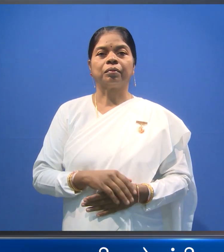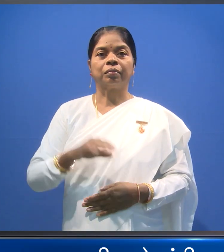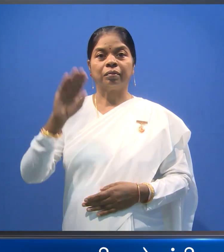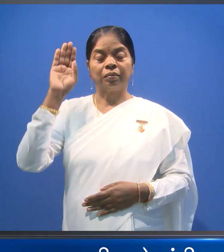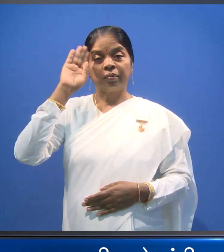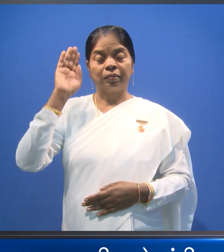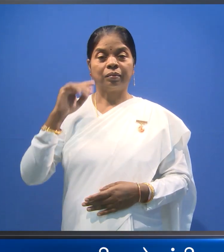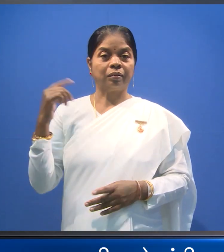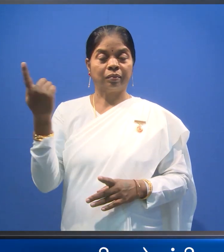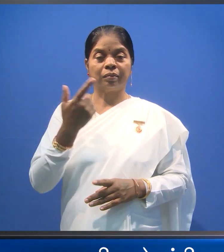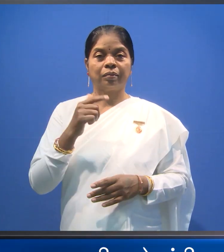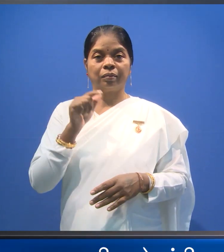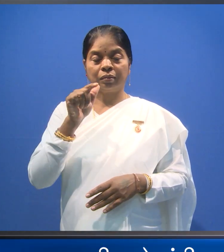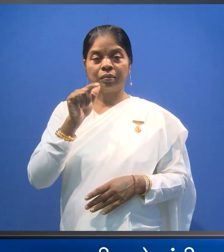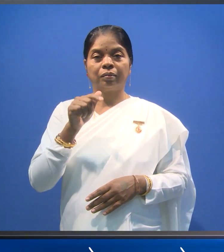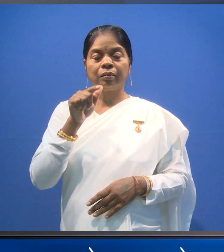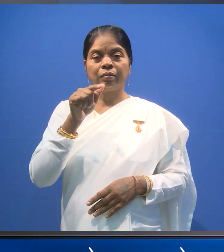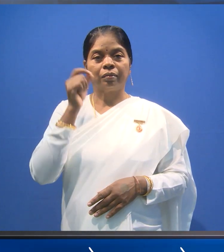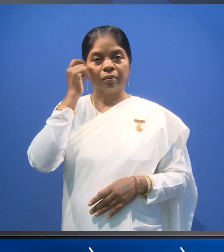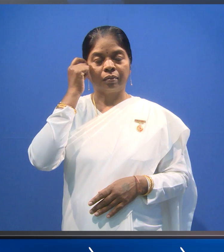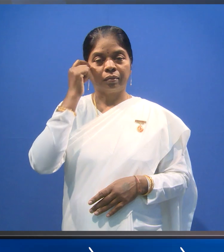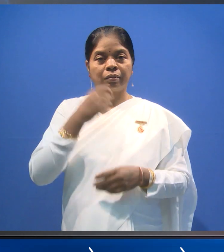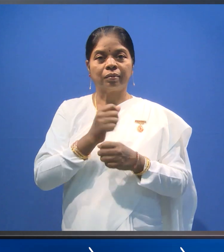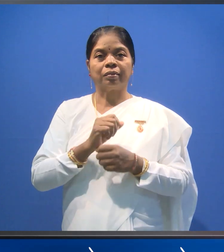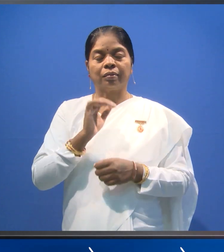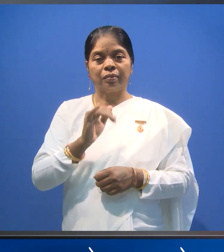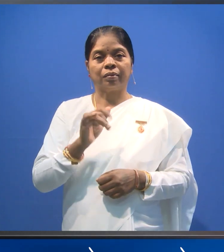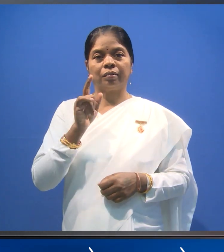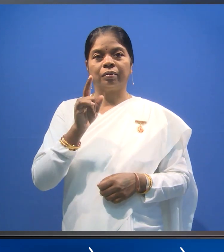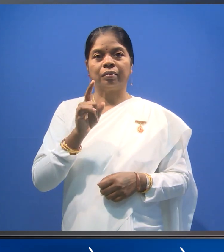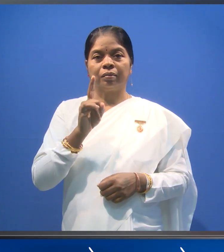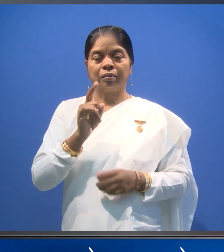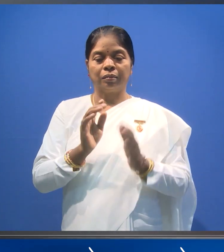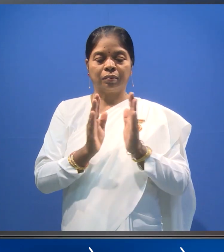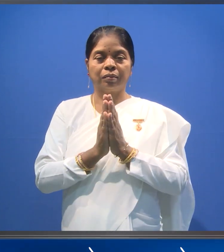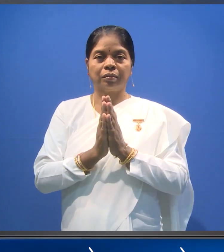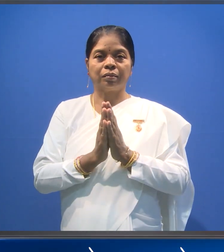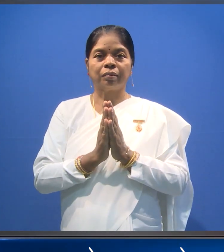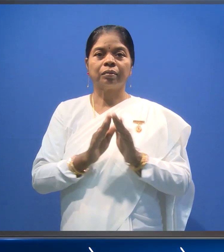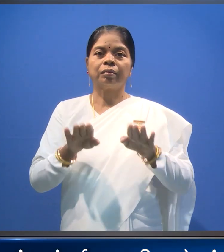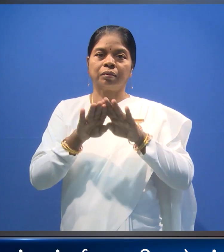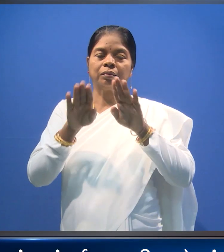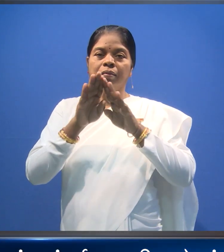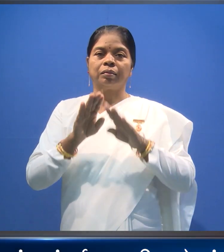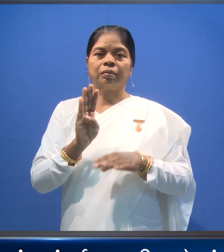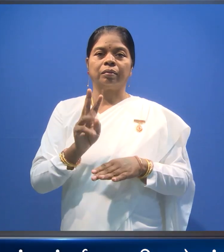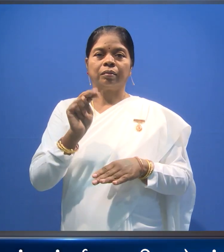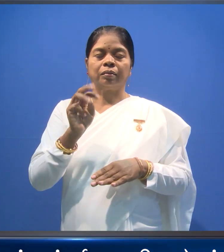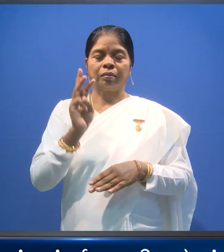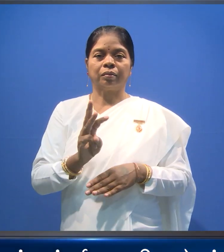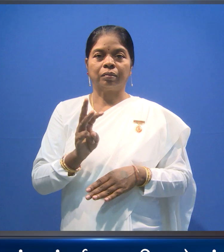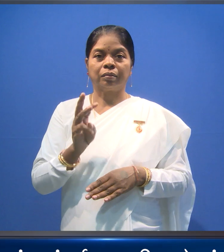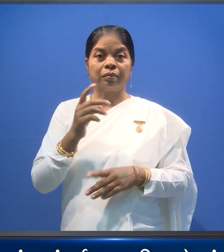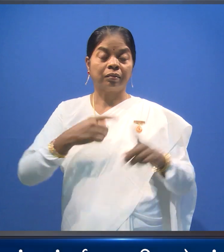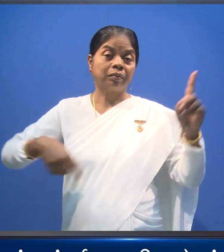राज्यातील लोकांनी तुमची आठवण करावी असे वाटत असेल तर एक मंदिर बनवा. परंतु